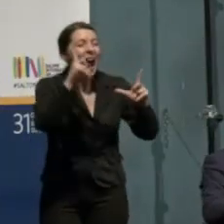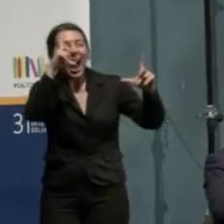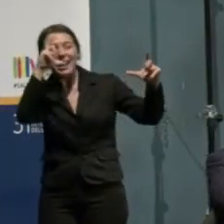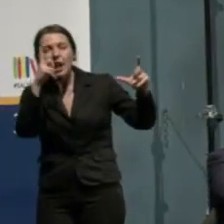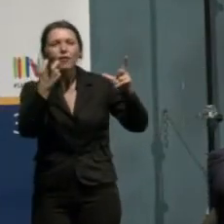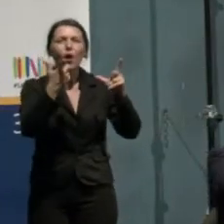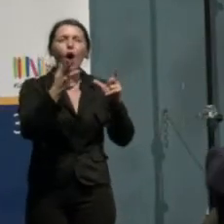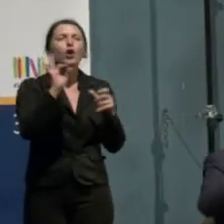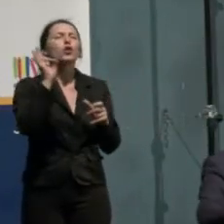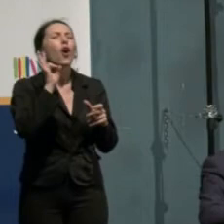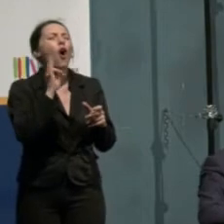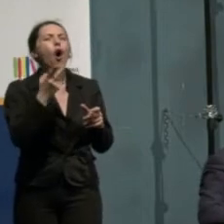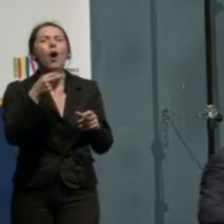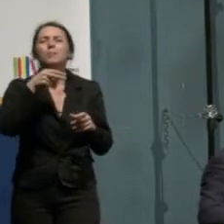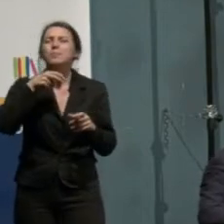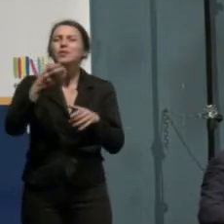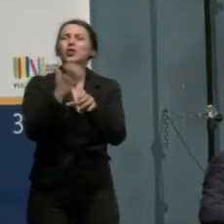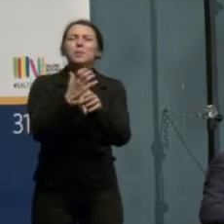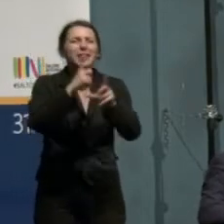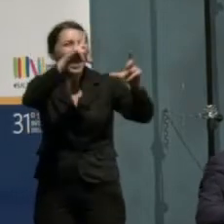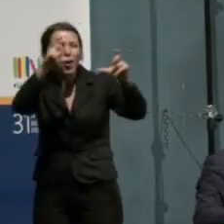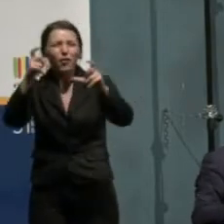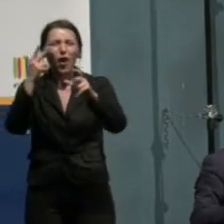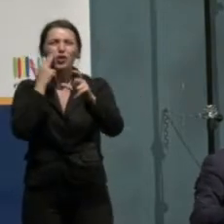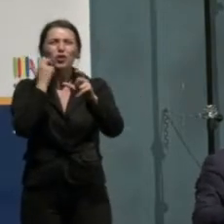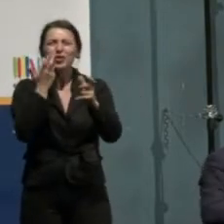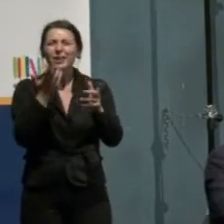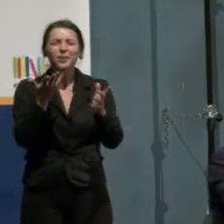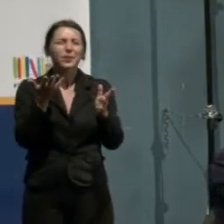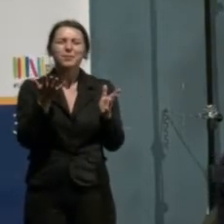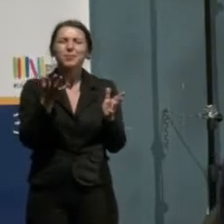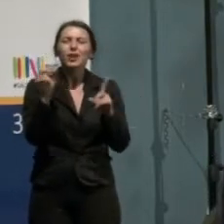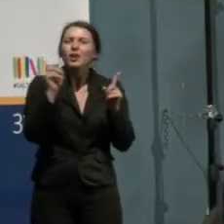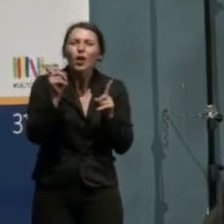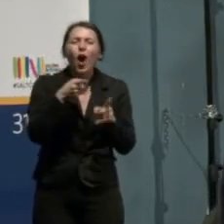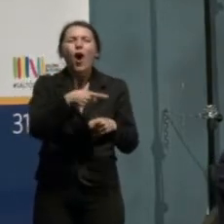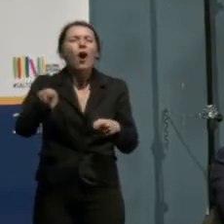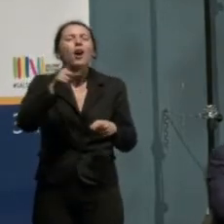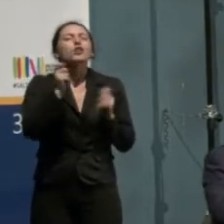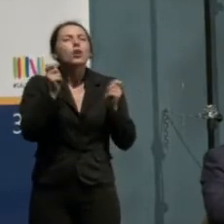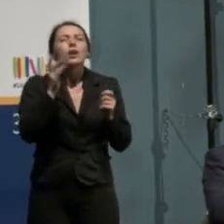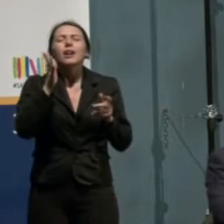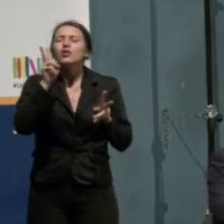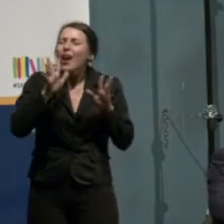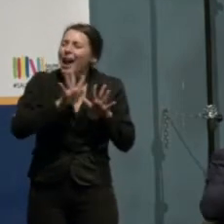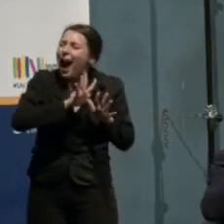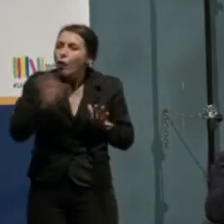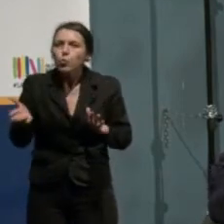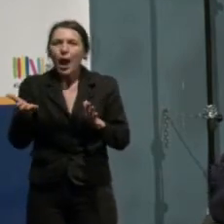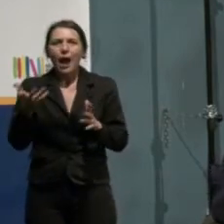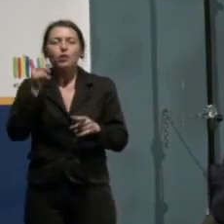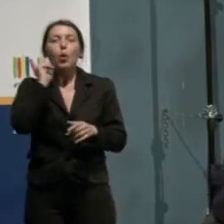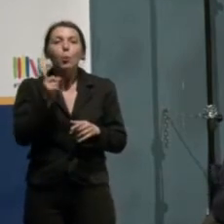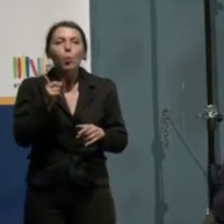non fatevi fotografare passando per il cimitero magari di questo o di quello ma cercate di fare una cosa diversa di